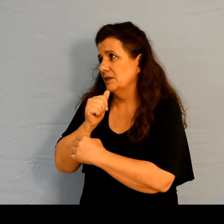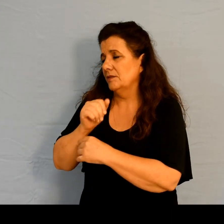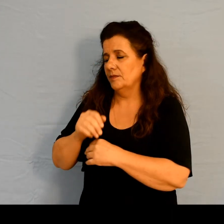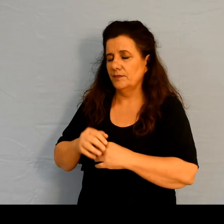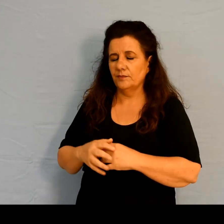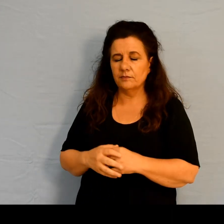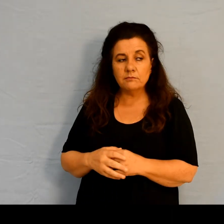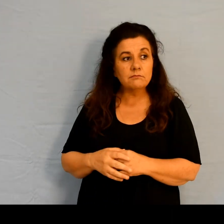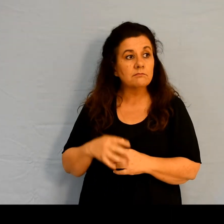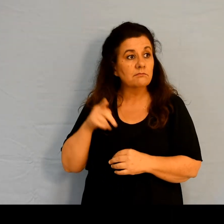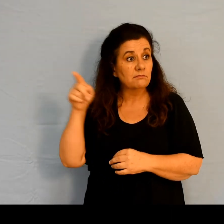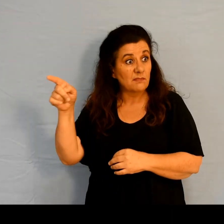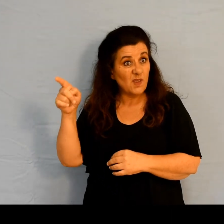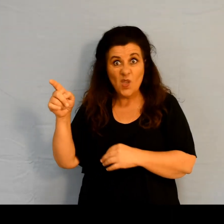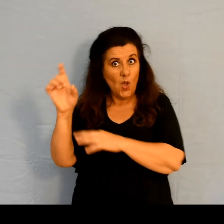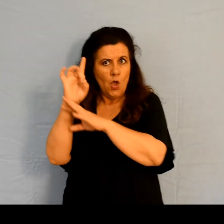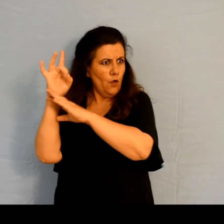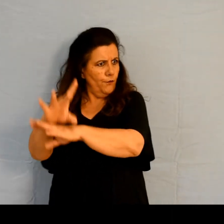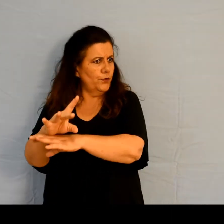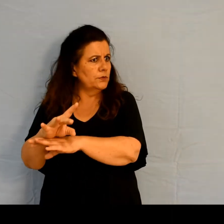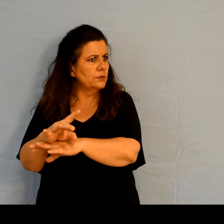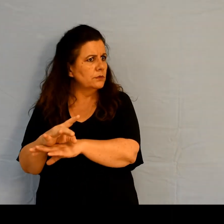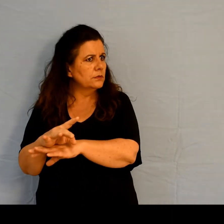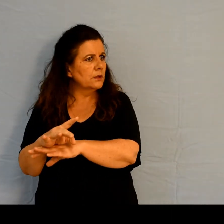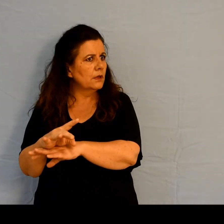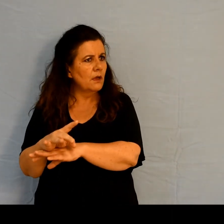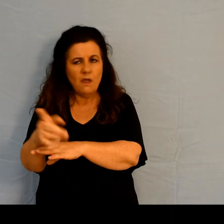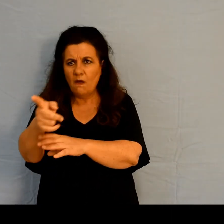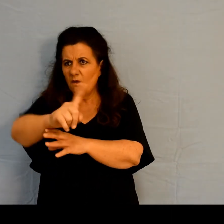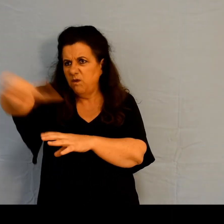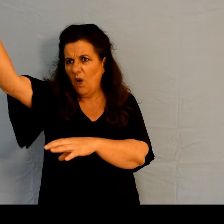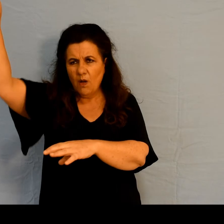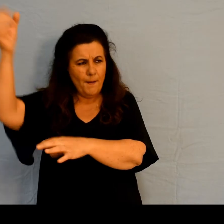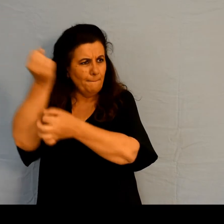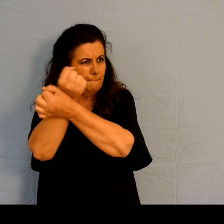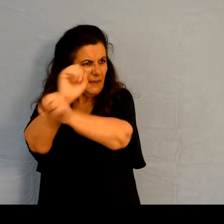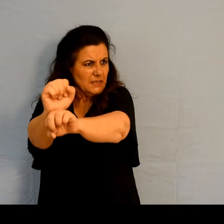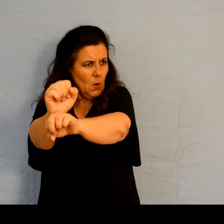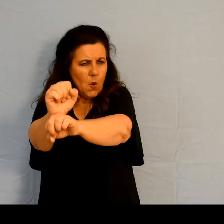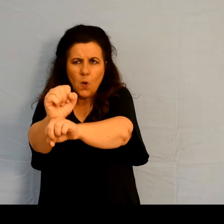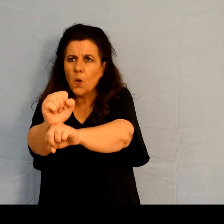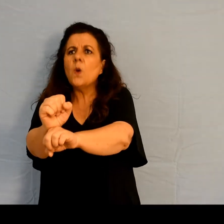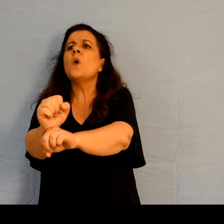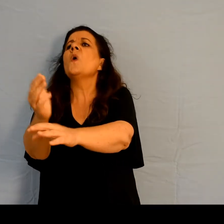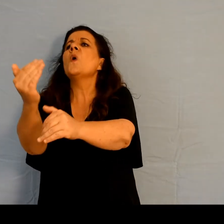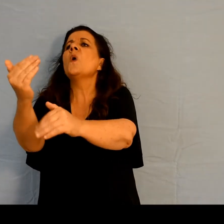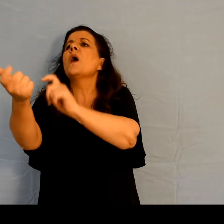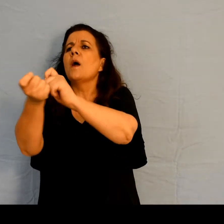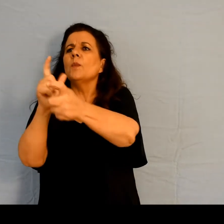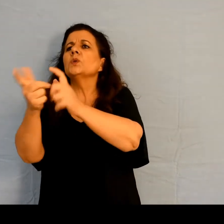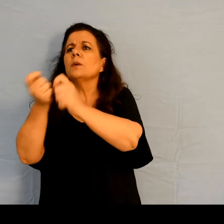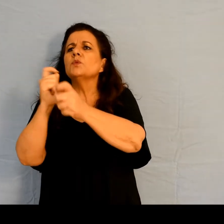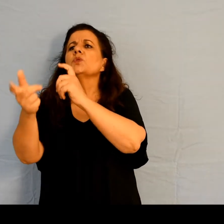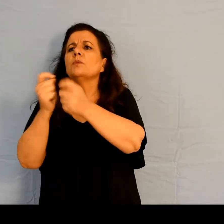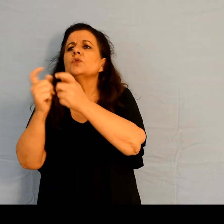Mais l'autre refusa et le fit jeter en prison jusqu'à ce qu'il ait remboursé ce qu'il devait.